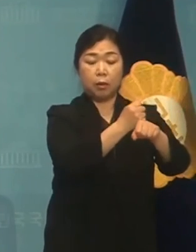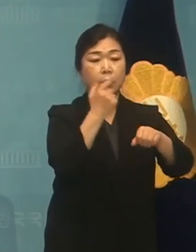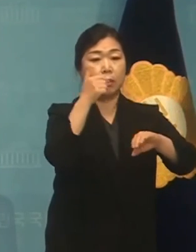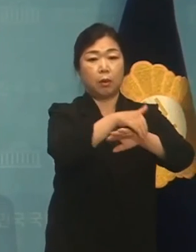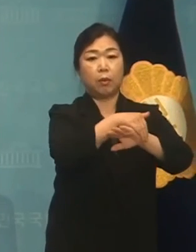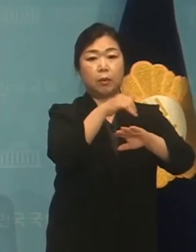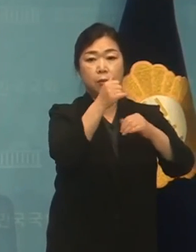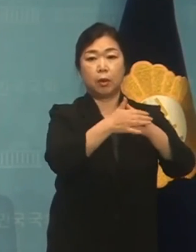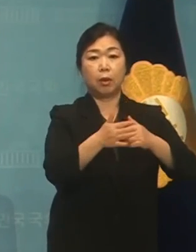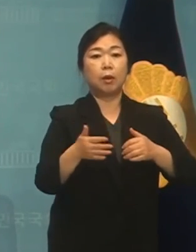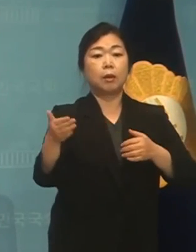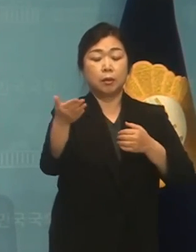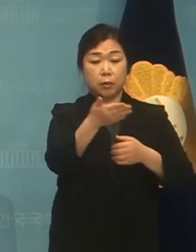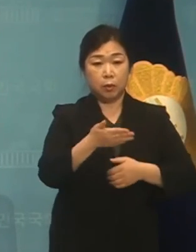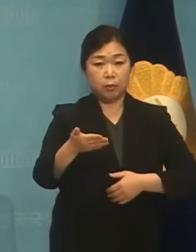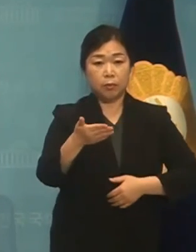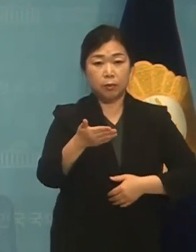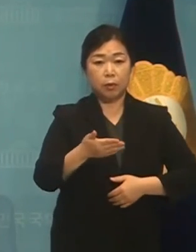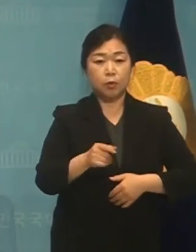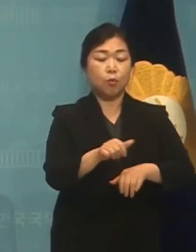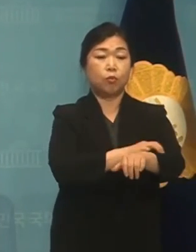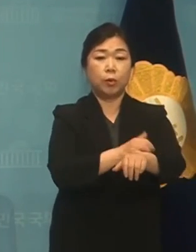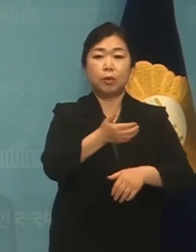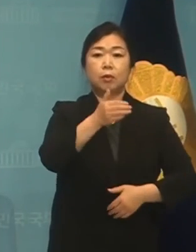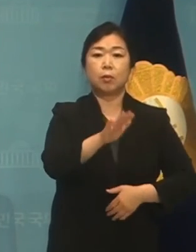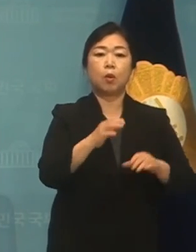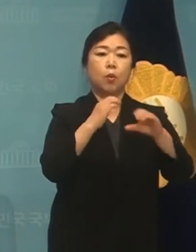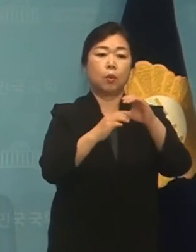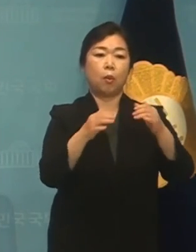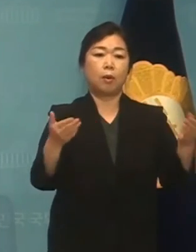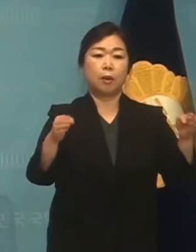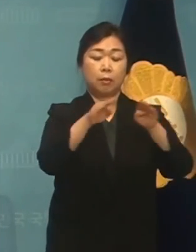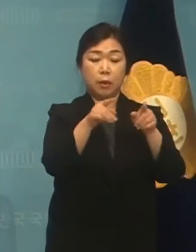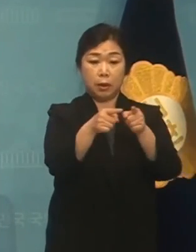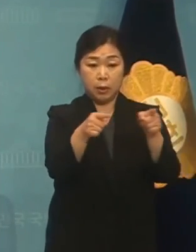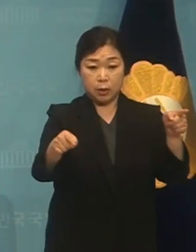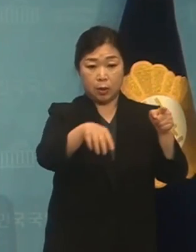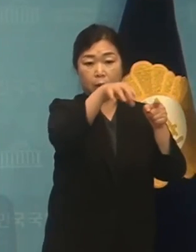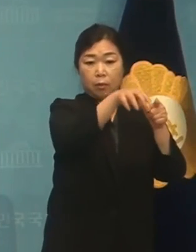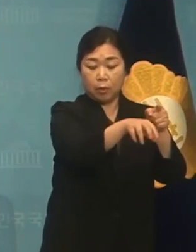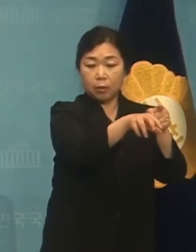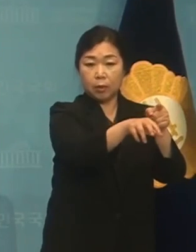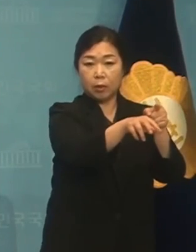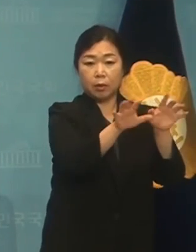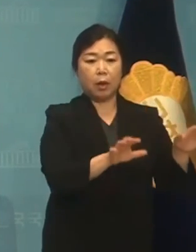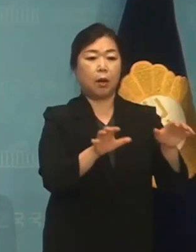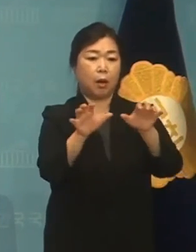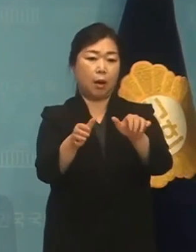예정입니다. 기자 여러분께서는 또 불편하시더라도 소통관 1층 소통관 정문으로